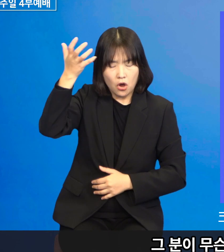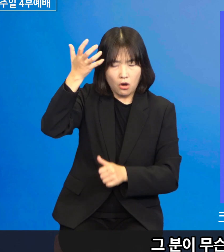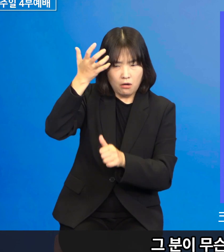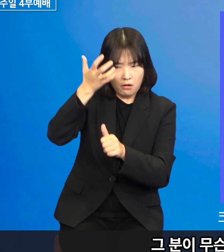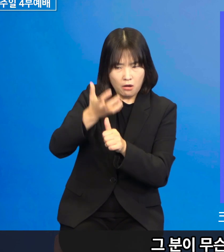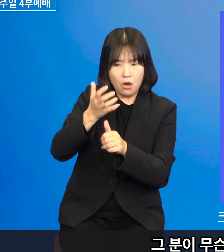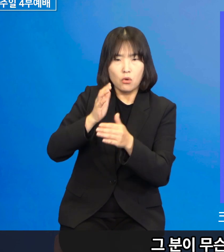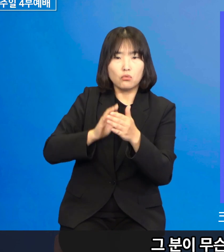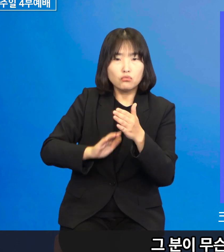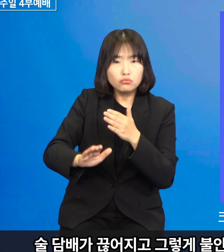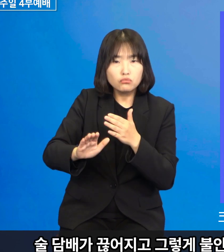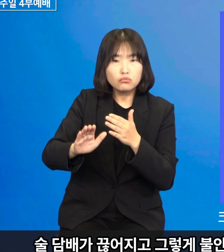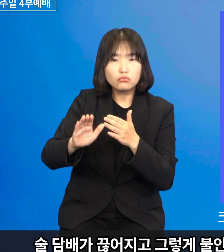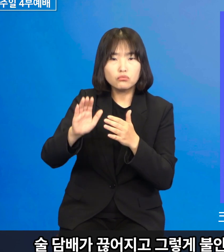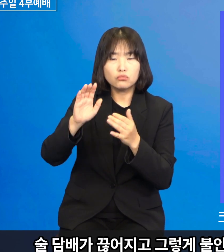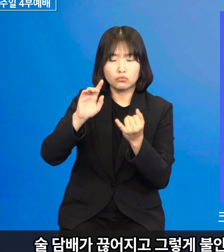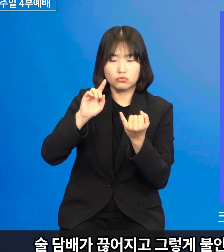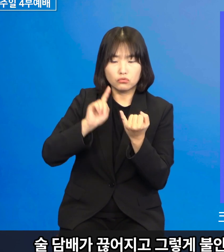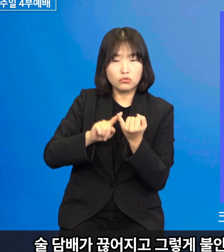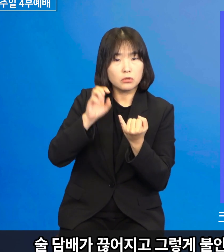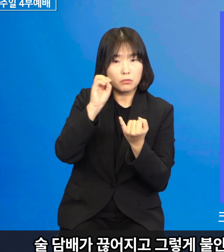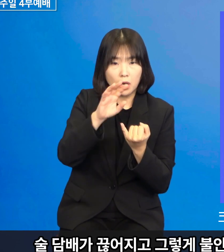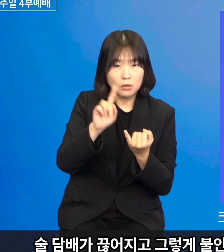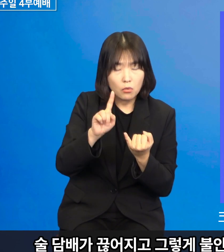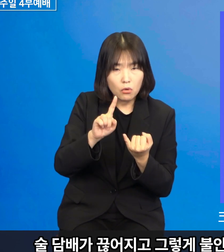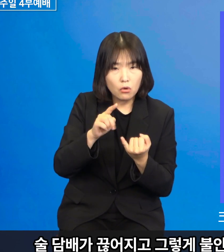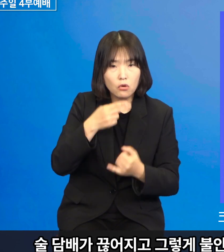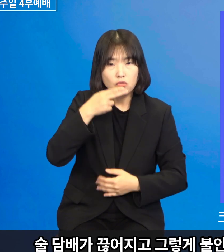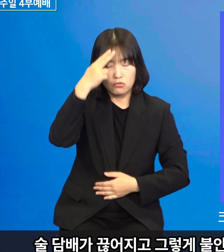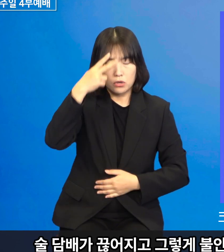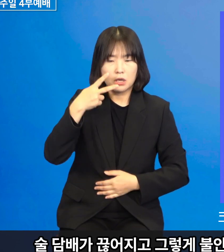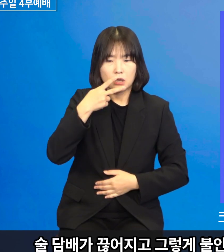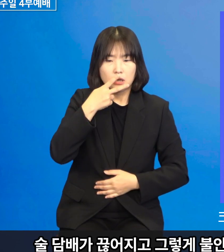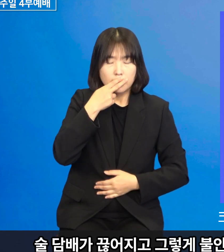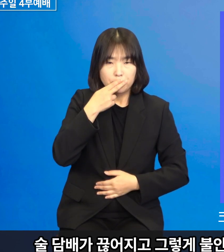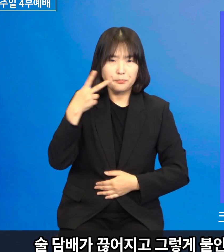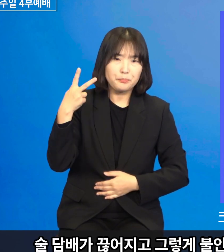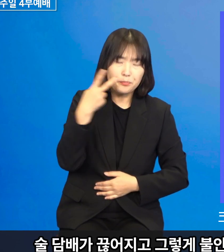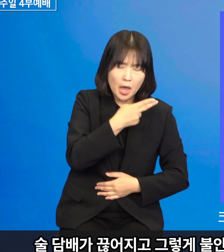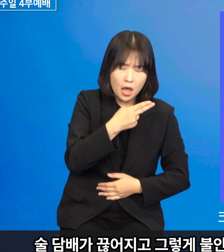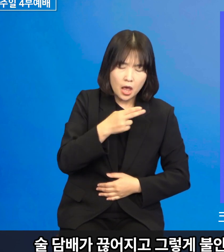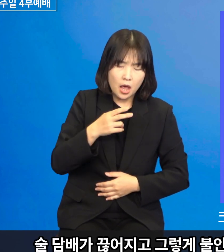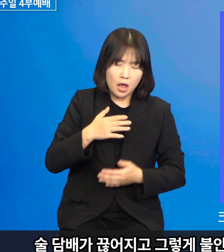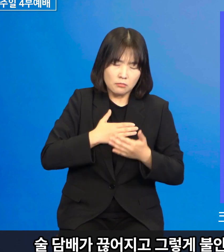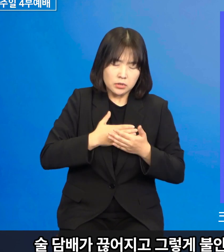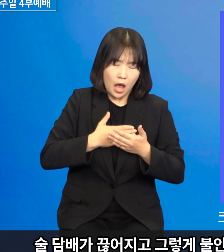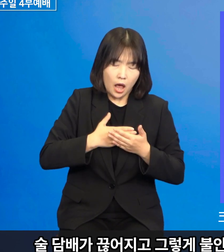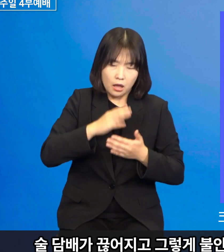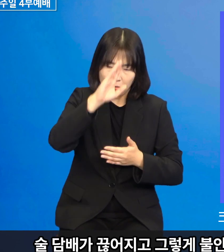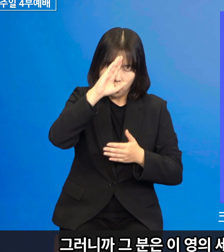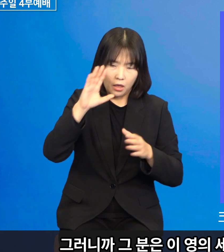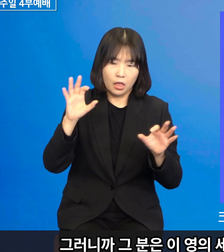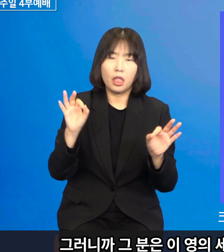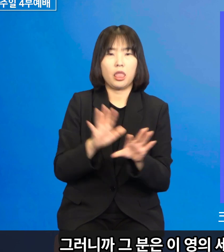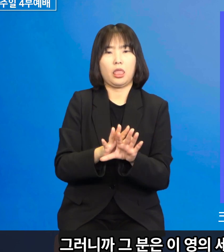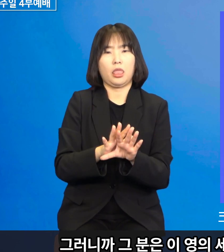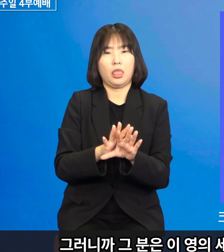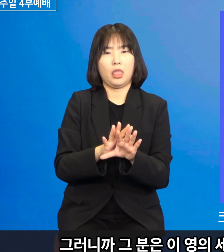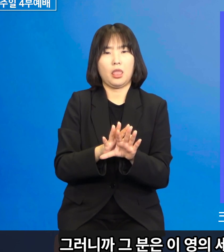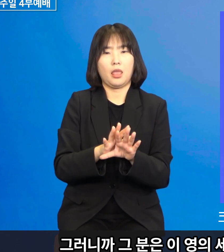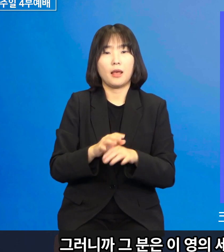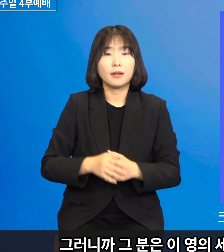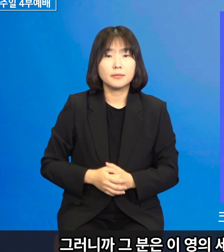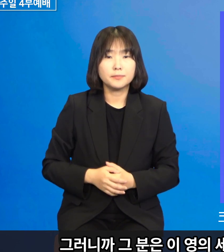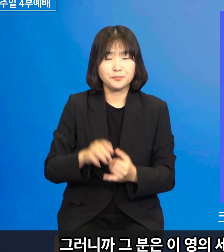이후로 그분이 무슨 얘기를 하냐면 술, 담배가 끊어지고 그렇게 불안했던 증상이 싹 사라졌다는 겁니다. 그러니까 그분은 이